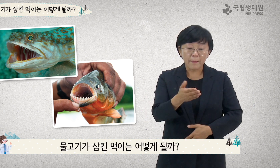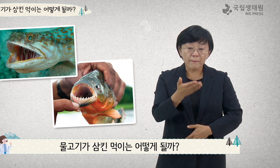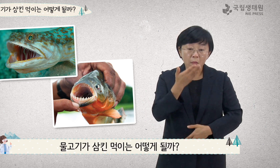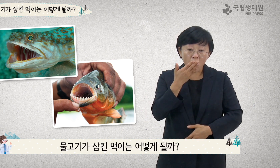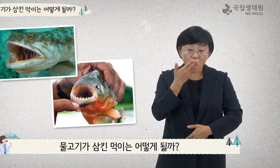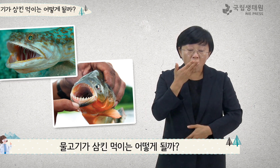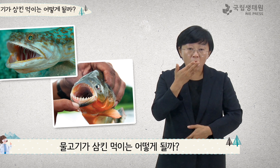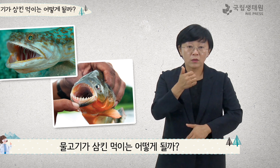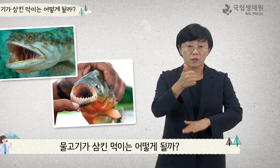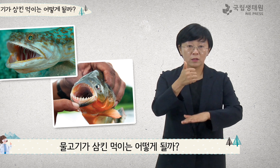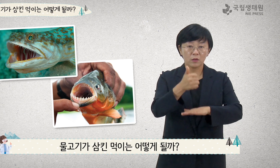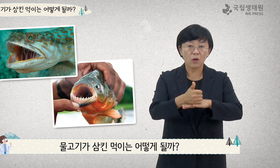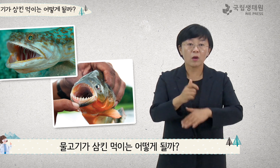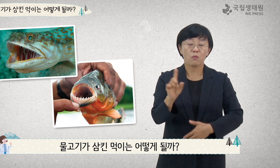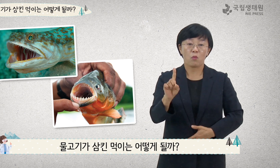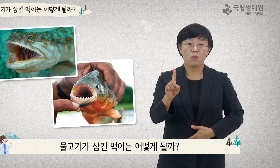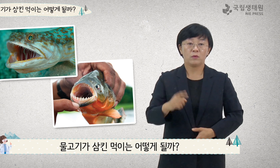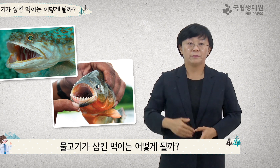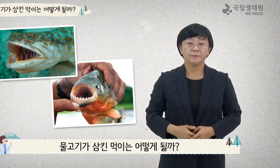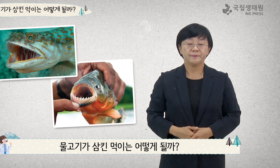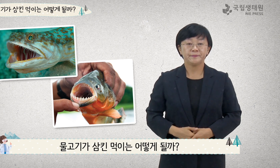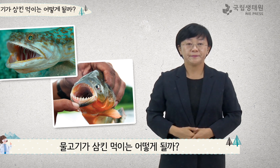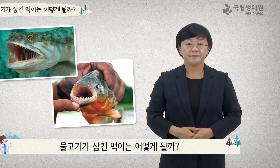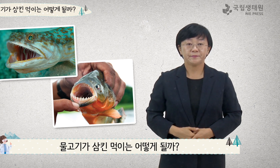물고기가 삼킨 먹이는 어떻게 될까?